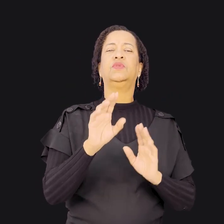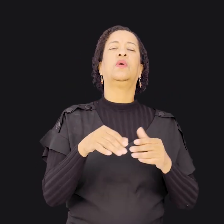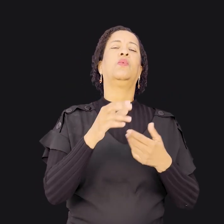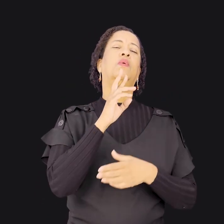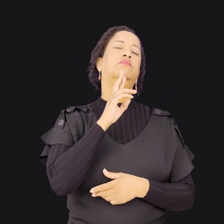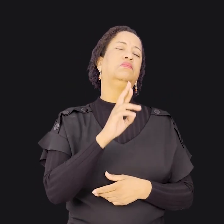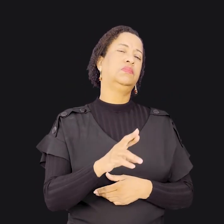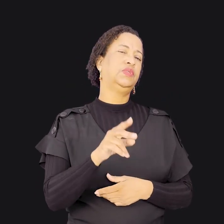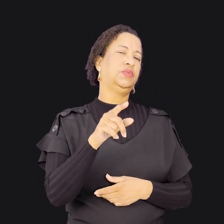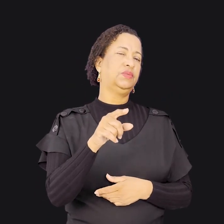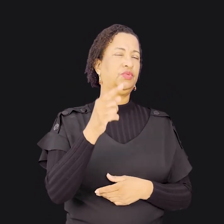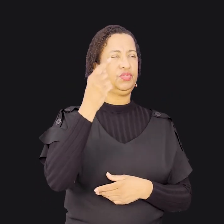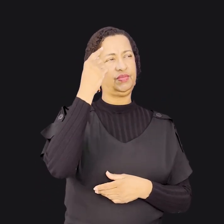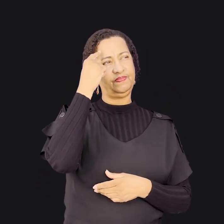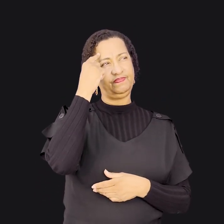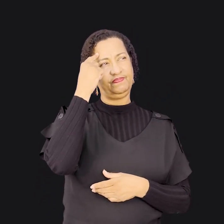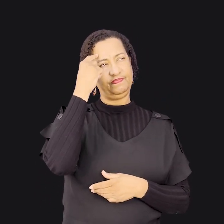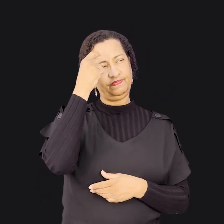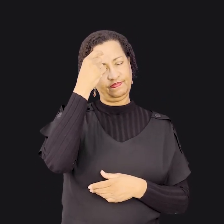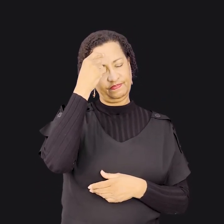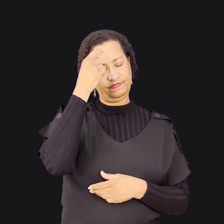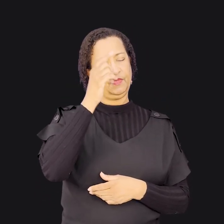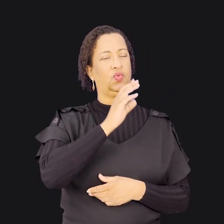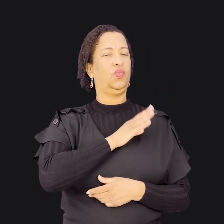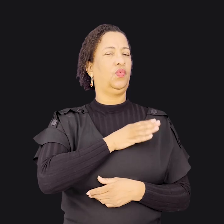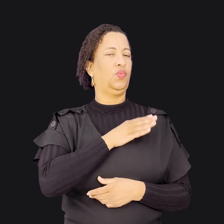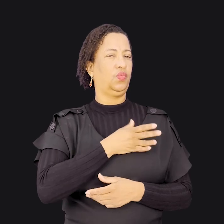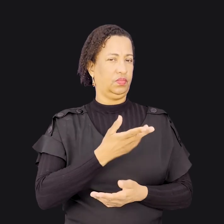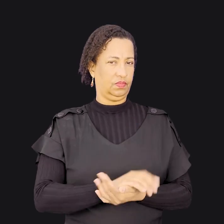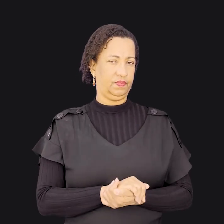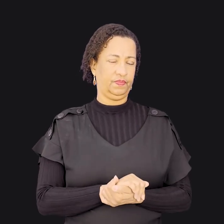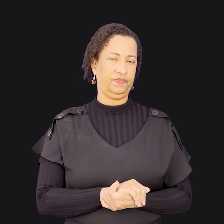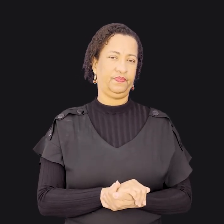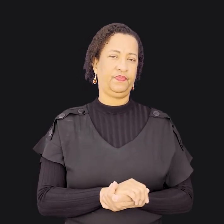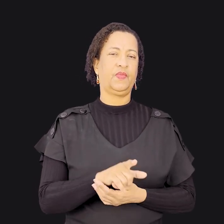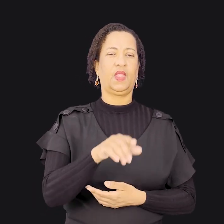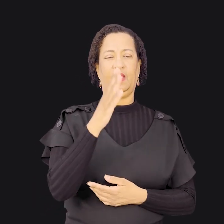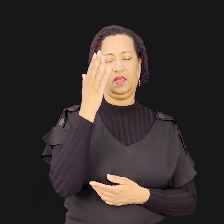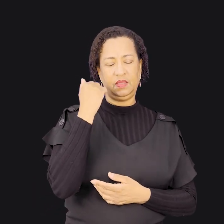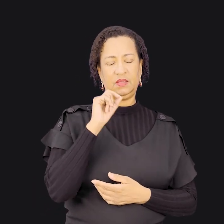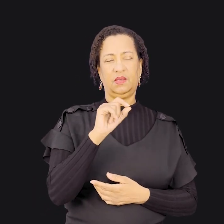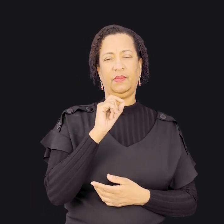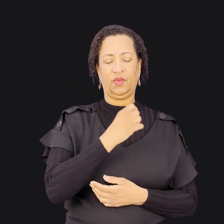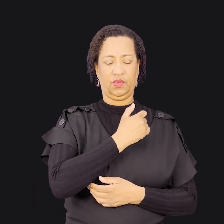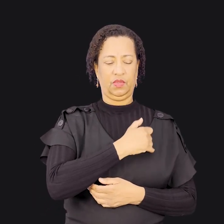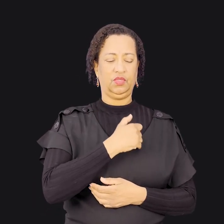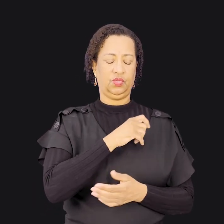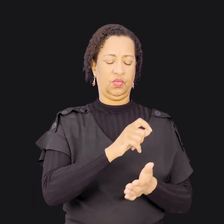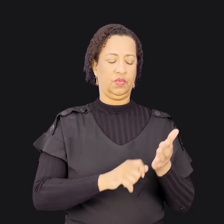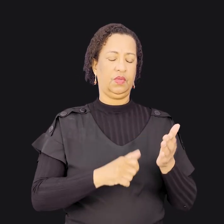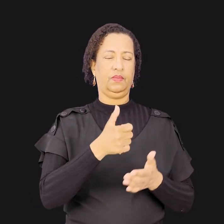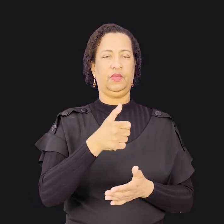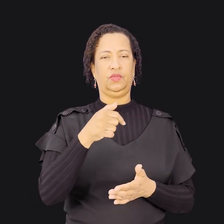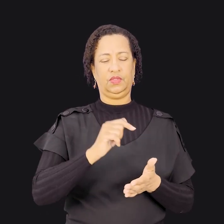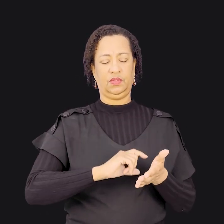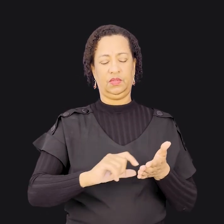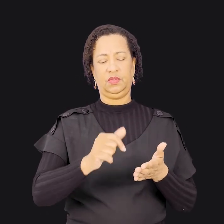mesmo, qual é a resposta que vem lá no fundo da sua mente e do coração? Você sabe o que João 17, versículo